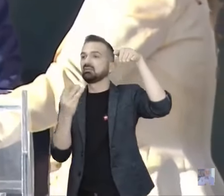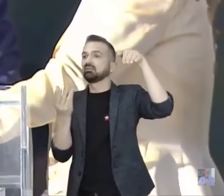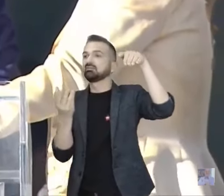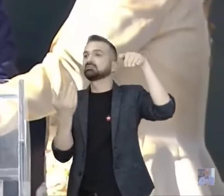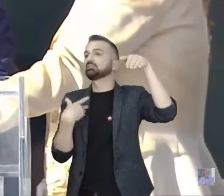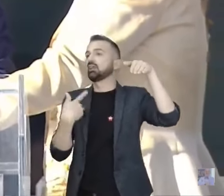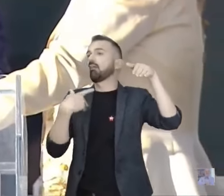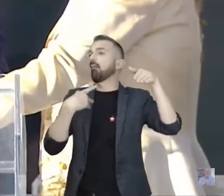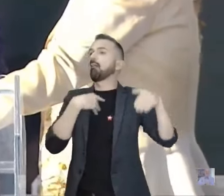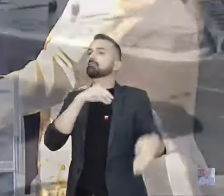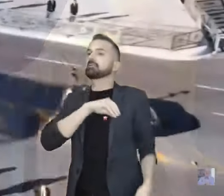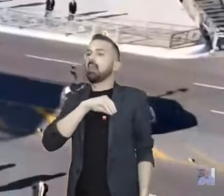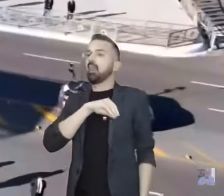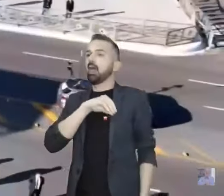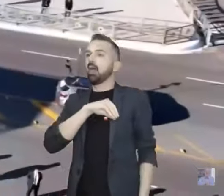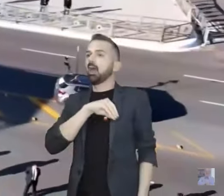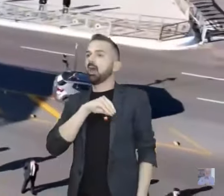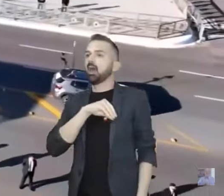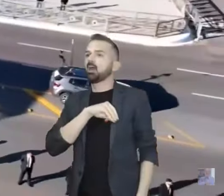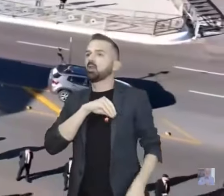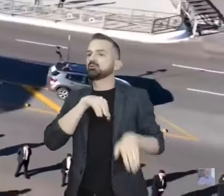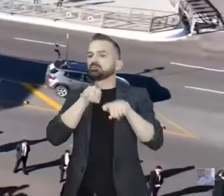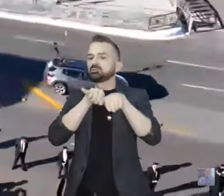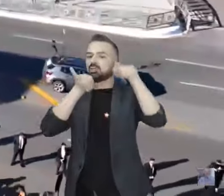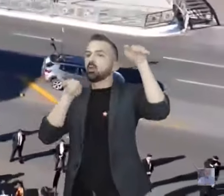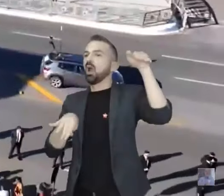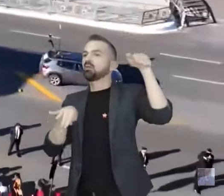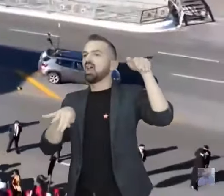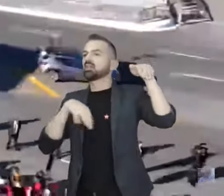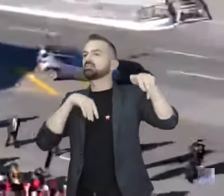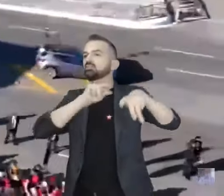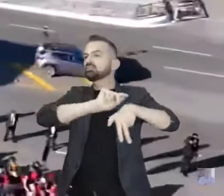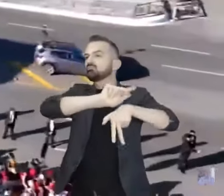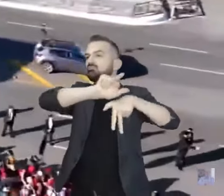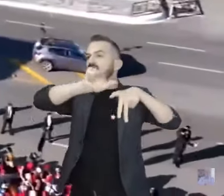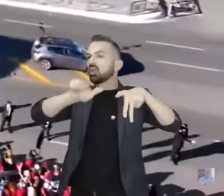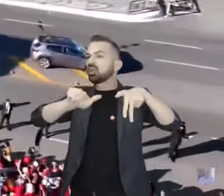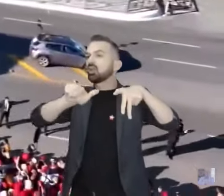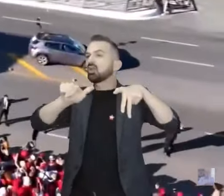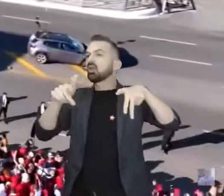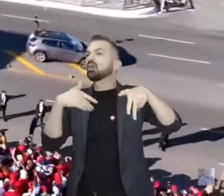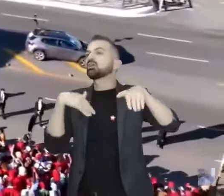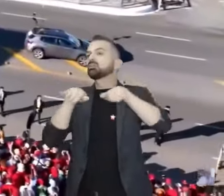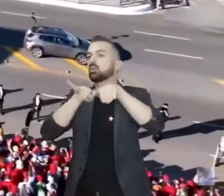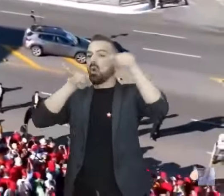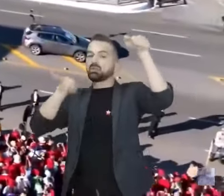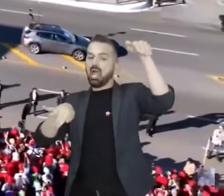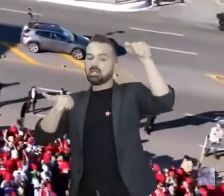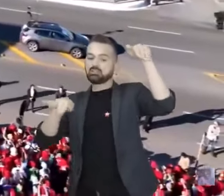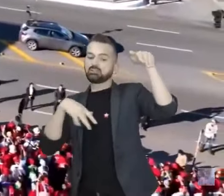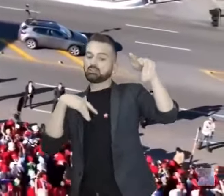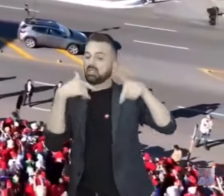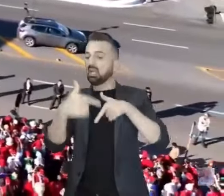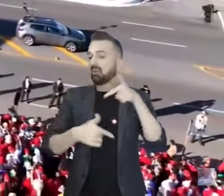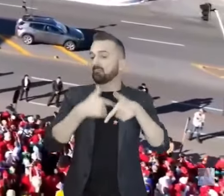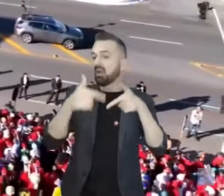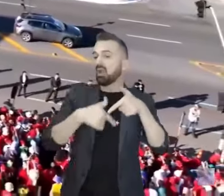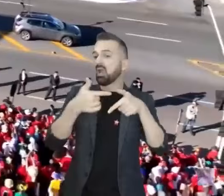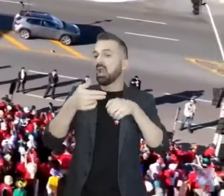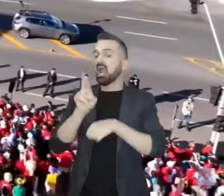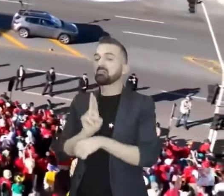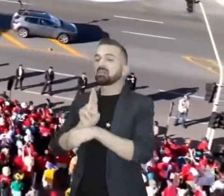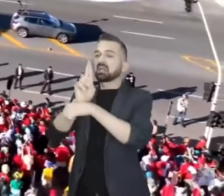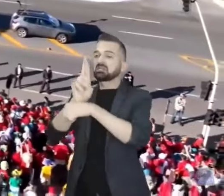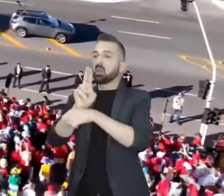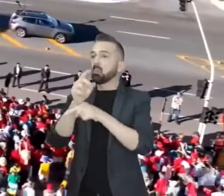desigualdade de gênero e de raça, desigualdade no mercado de trabalho, na representação política, nas